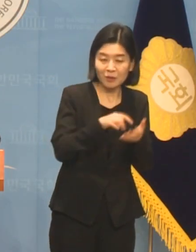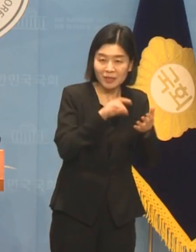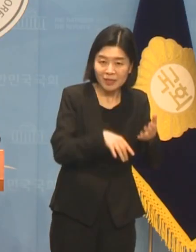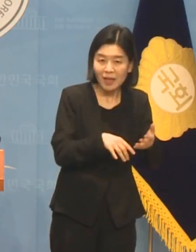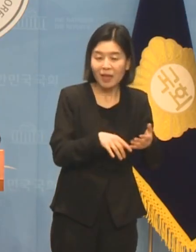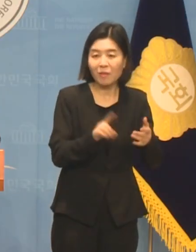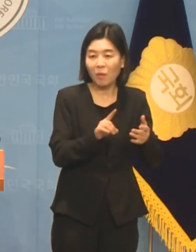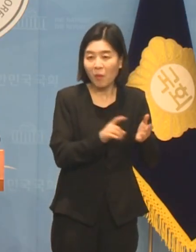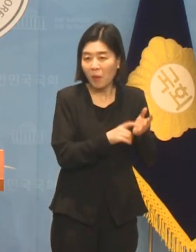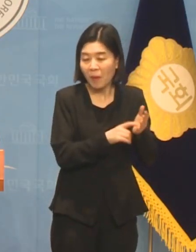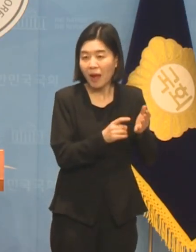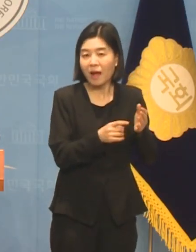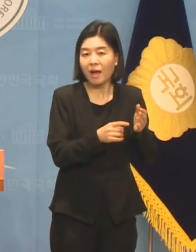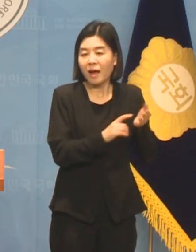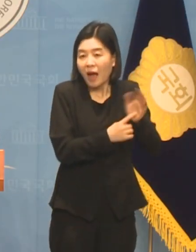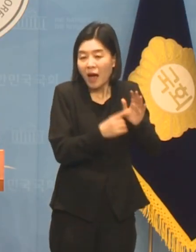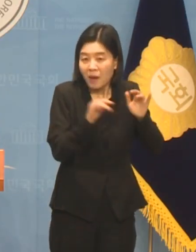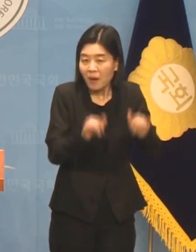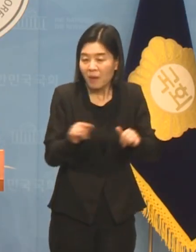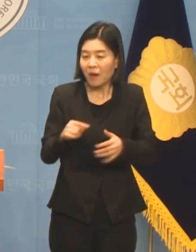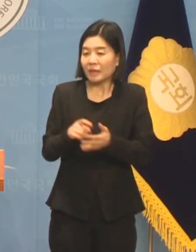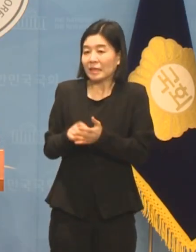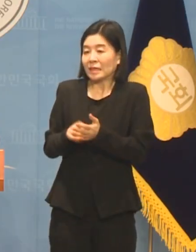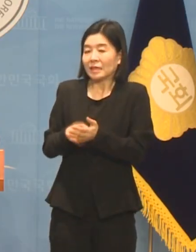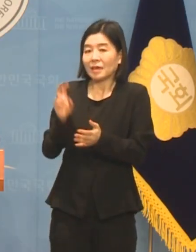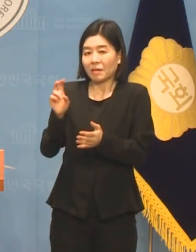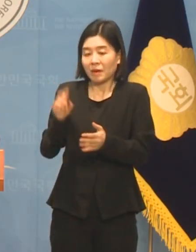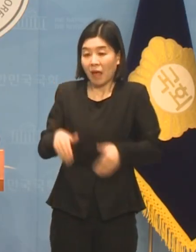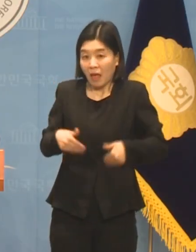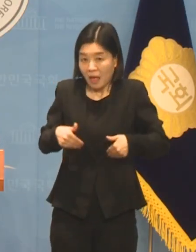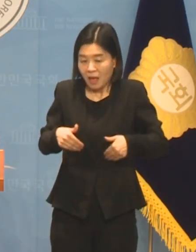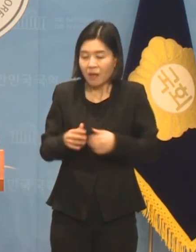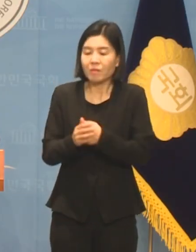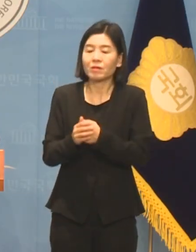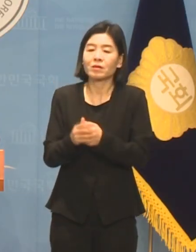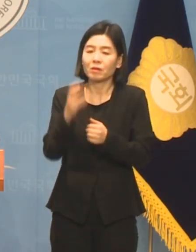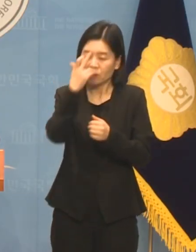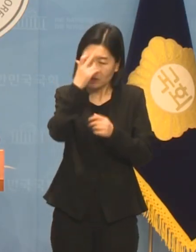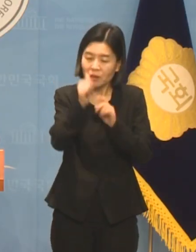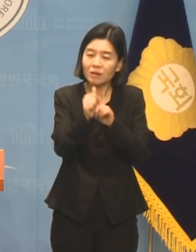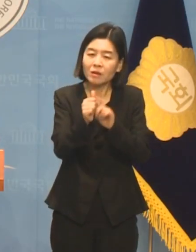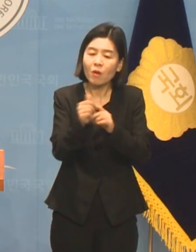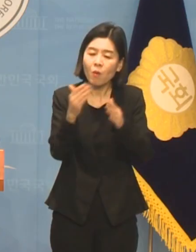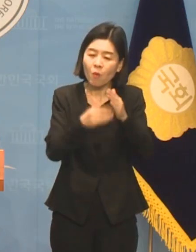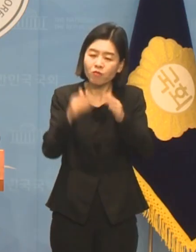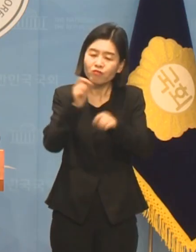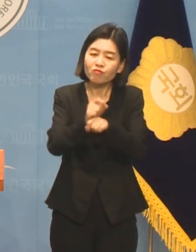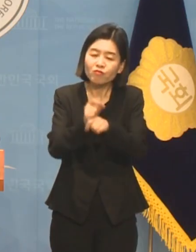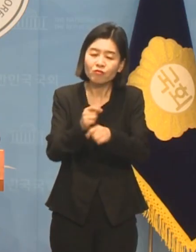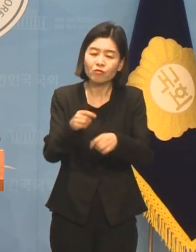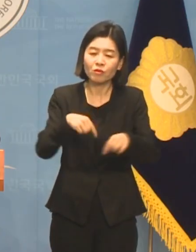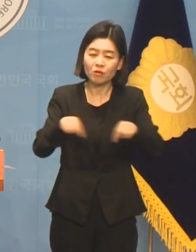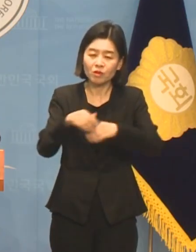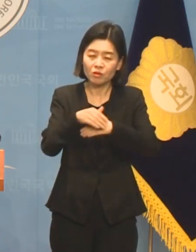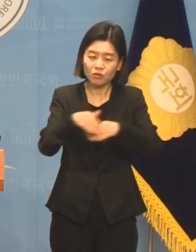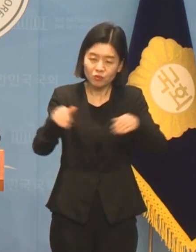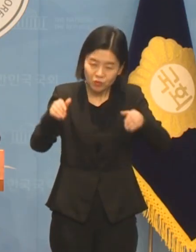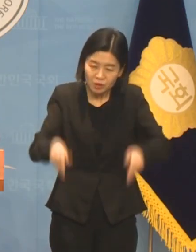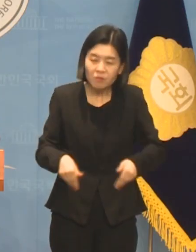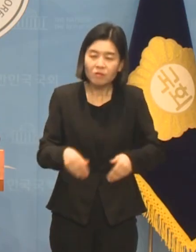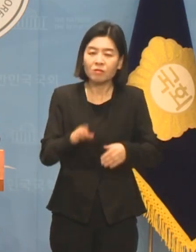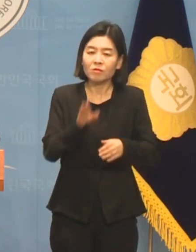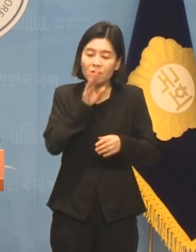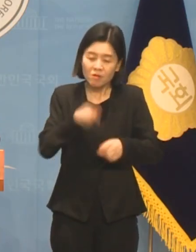마음들이 급해진 모양입니다. 이것이 사실이라면 최 대행은 공무원의 정치적 중립 의무와 성실 의무를 위반한